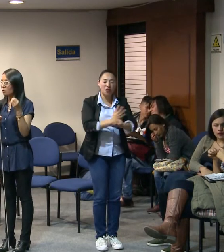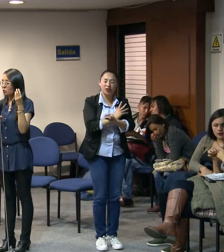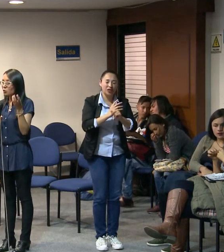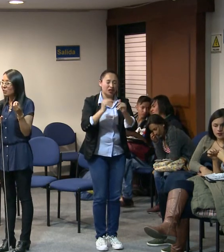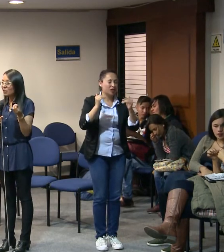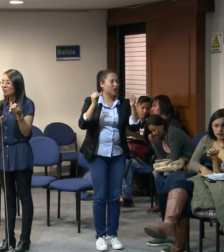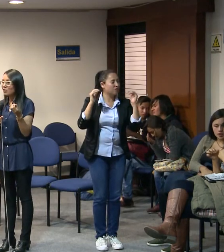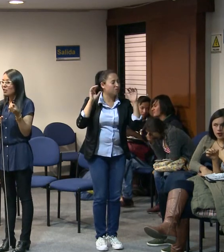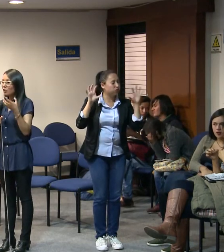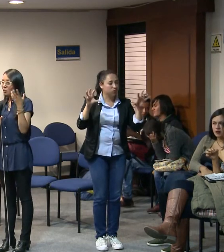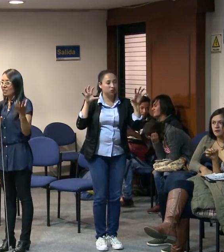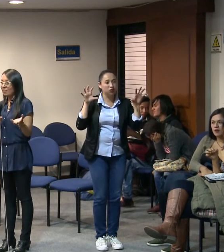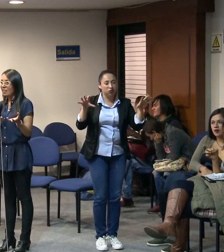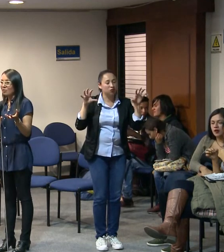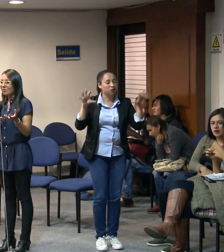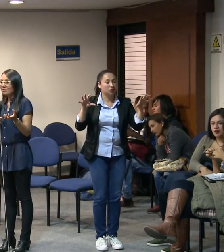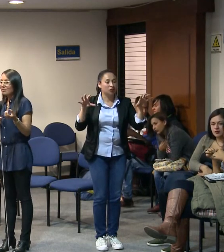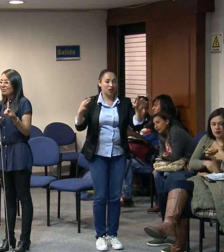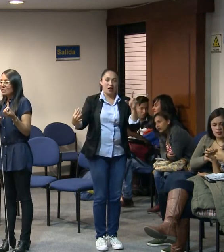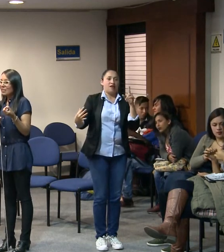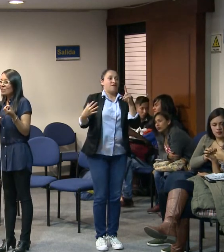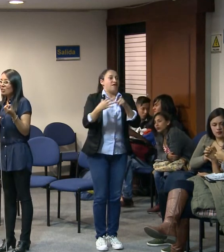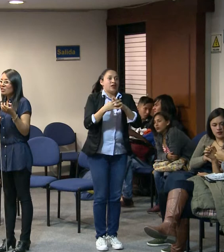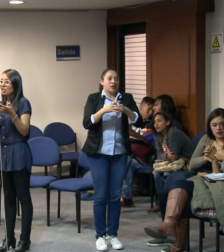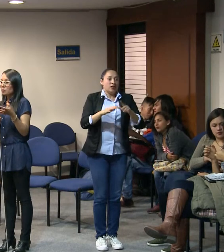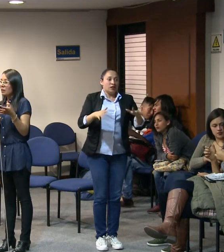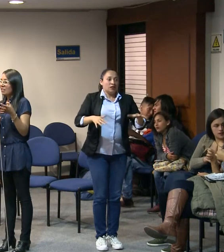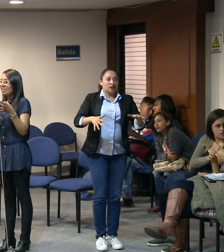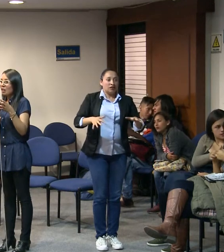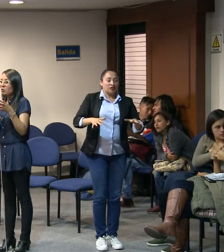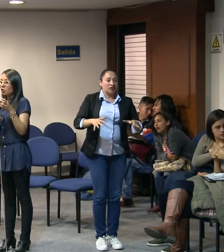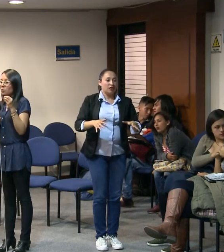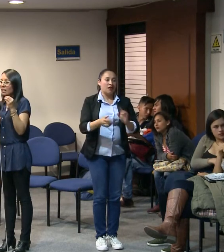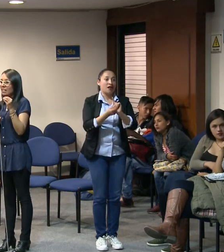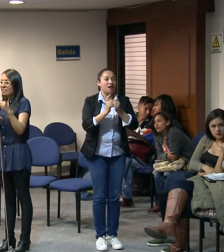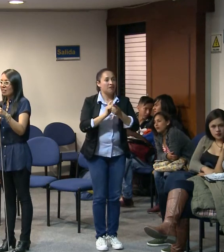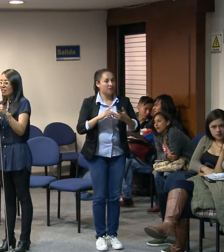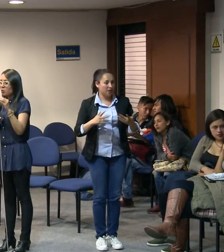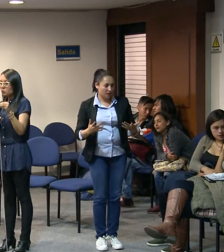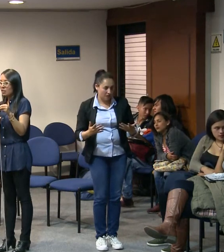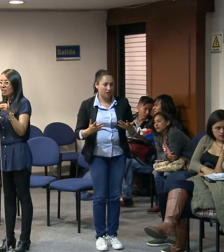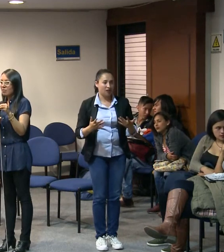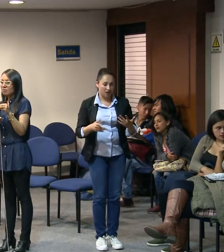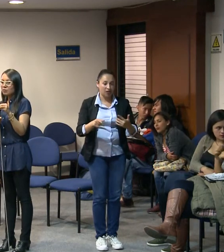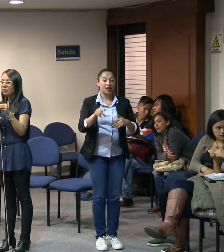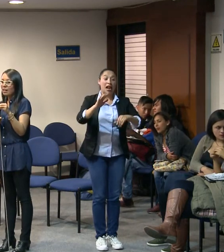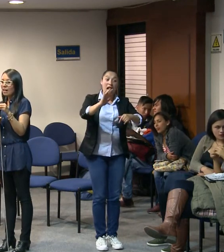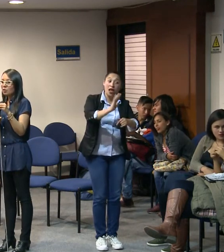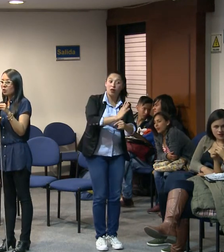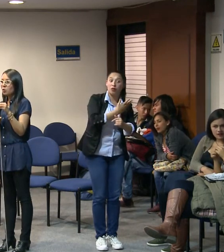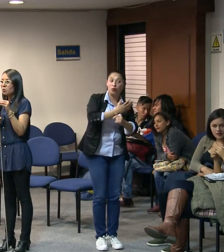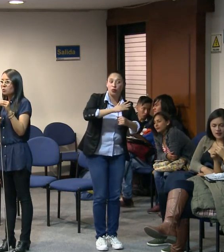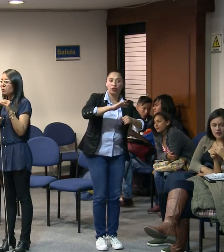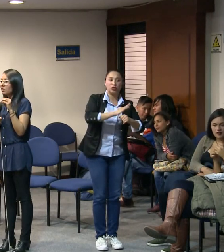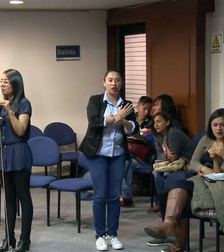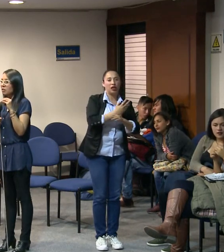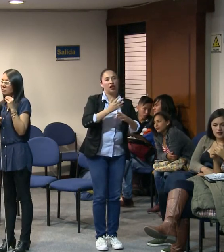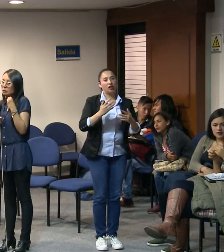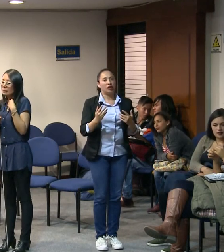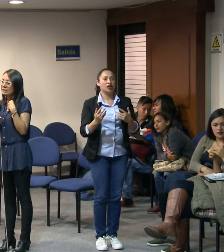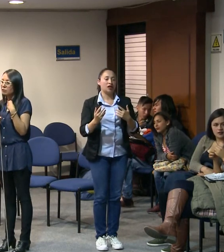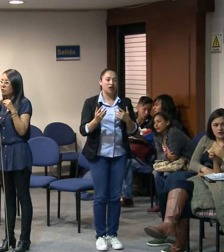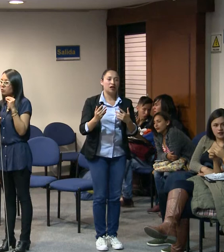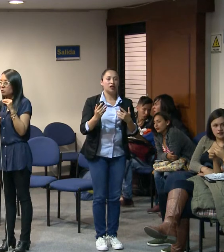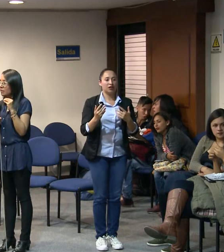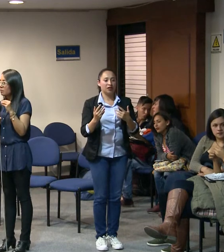ciertos sonidos, los altera. Entonces, pues digamos como que la música fue algo muy,